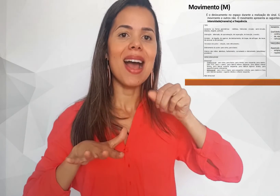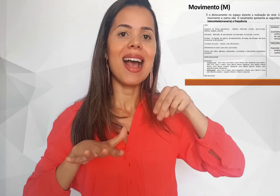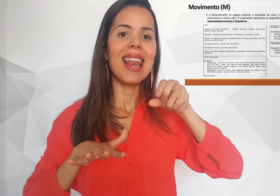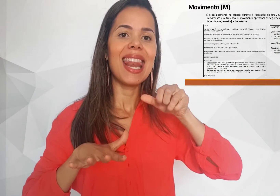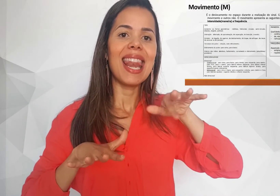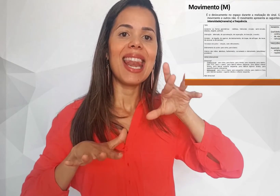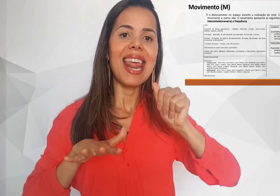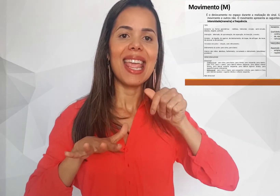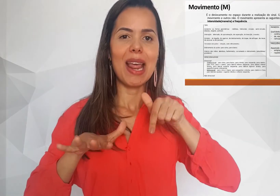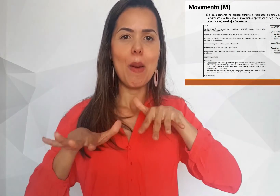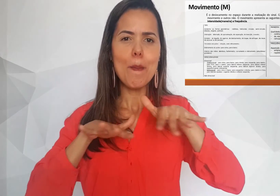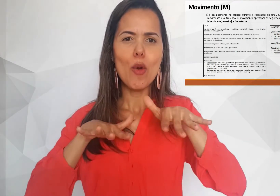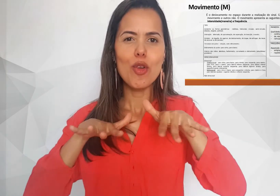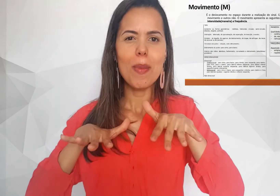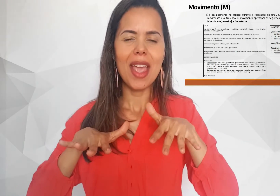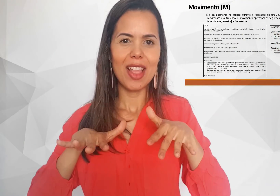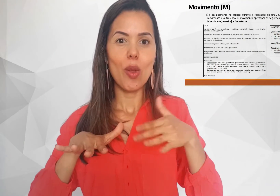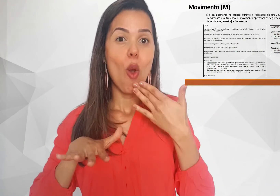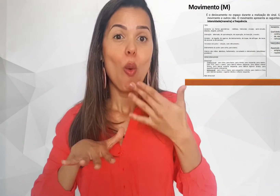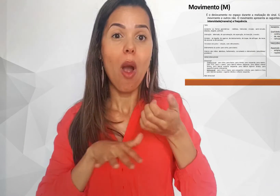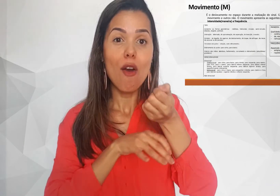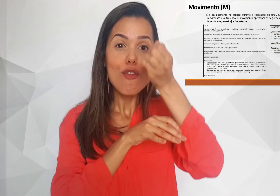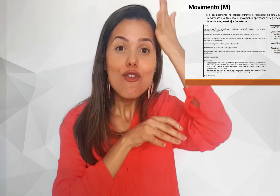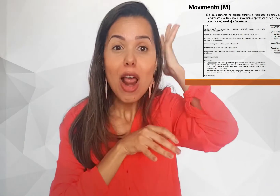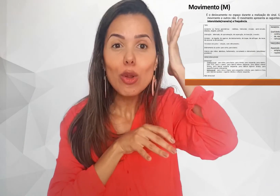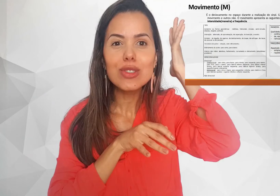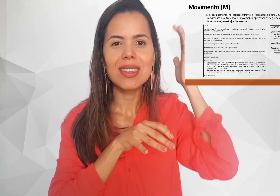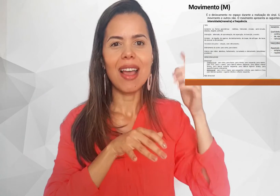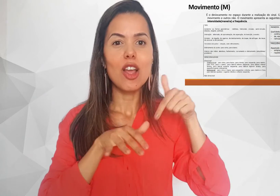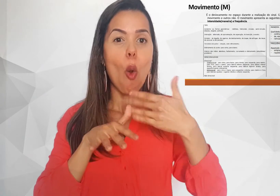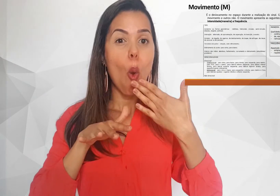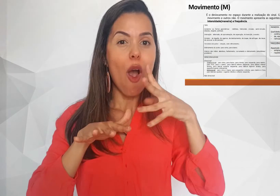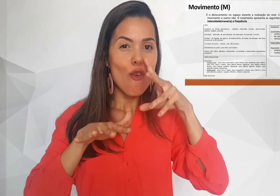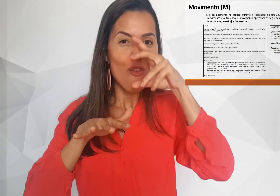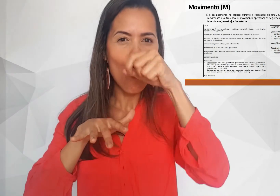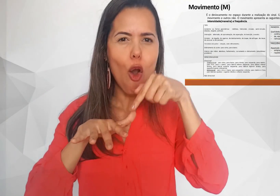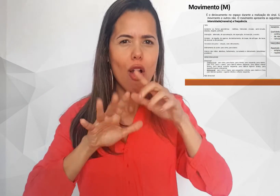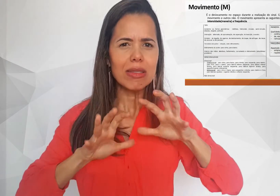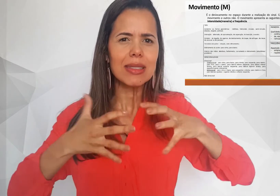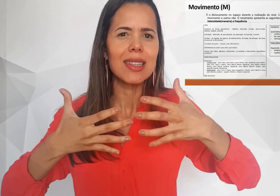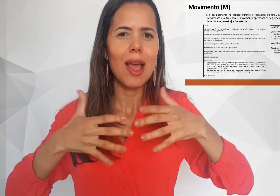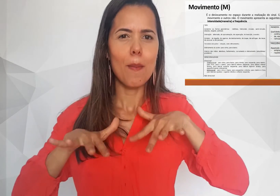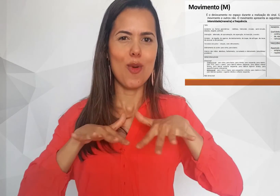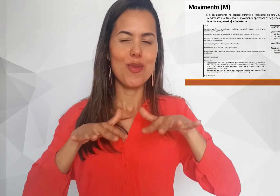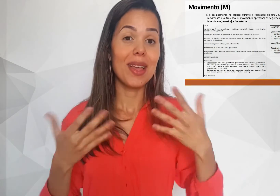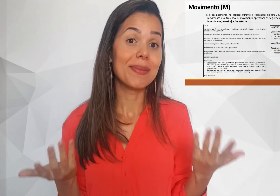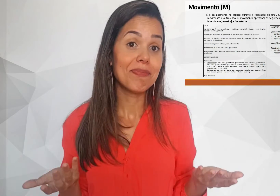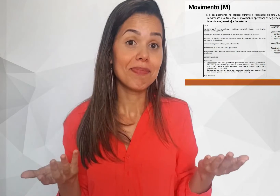que maneira, né, esse movimento é executado? Qual é a velocidade, qual é a tensão que está posta nas mãos